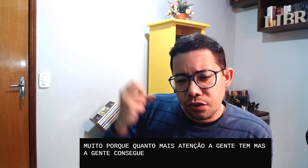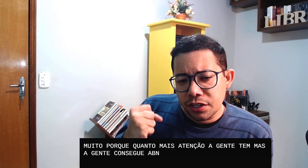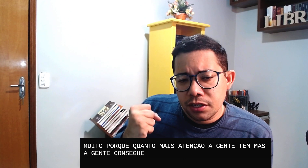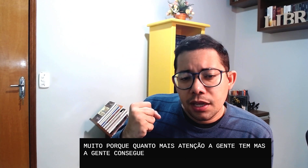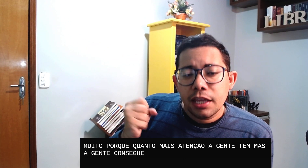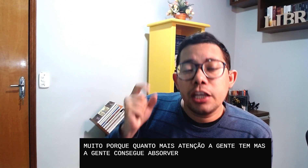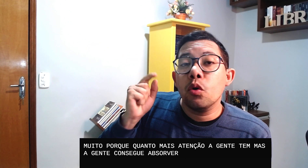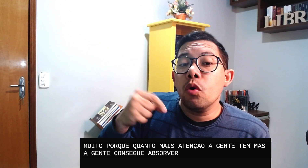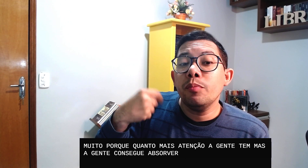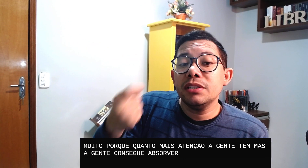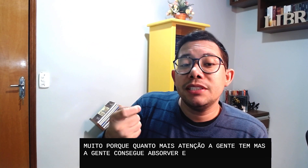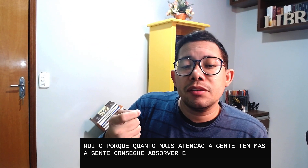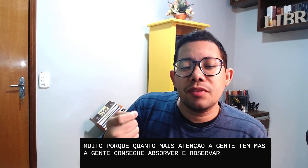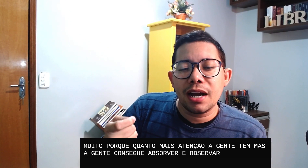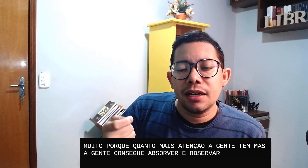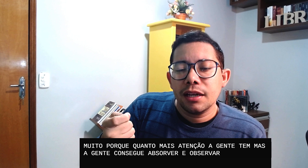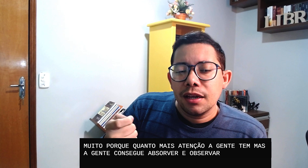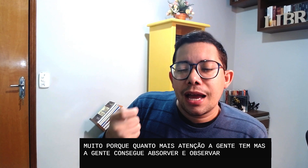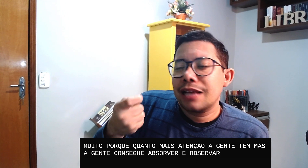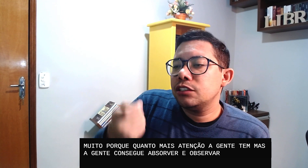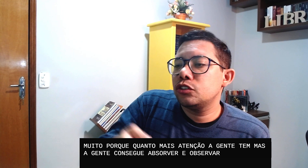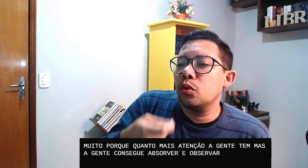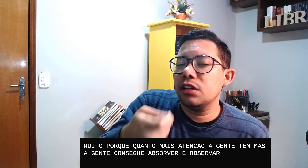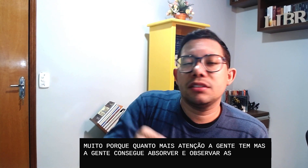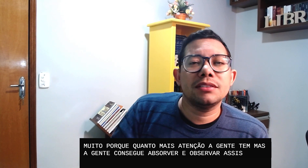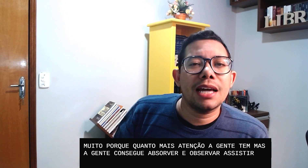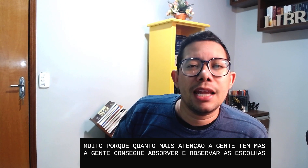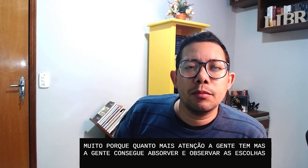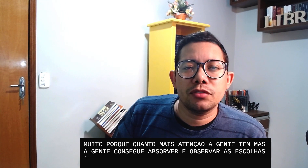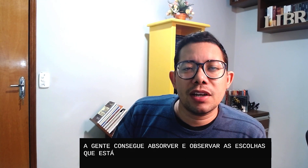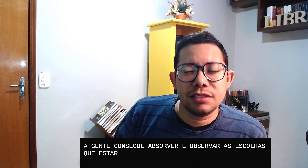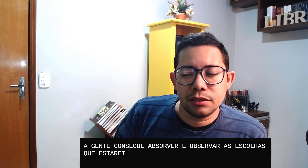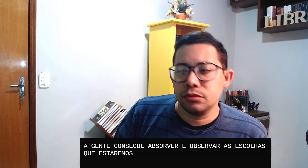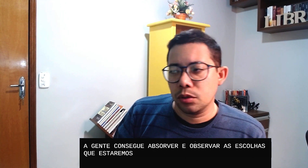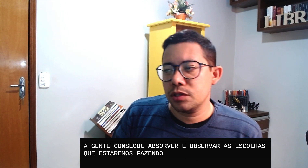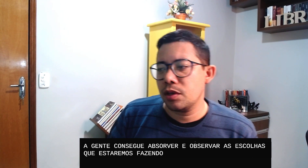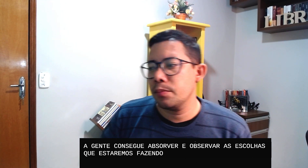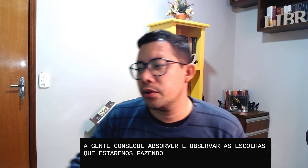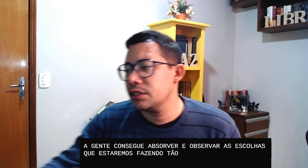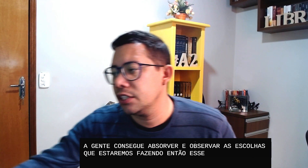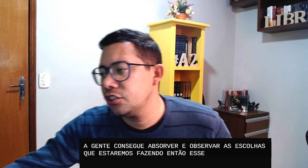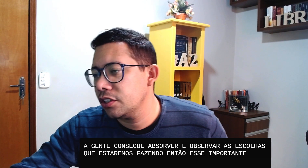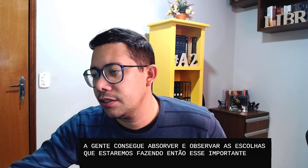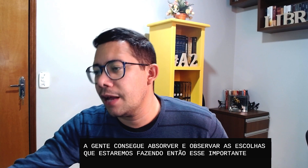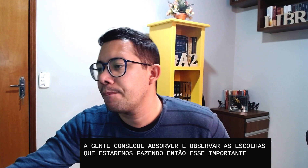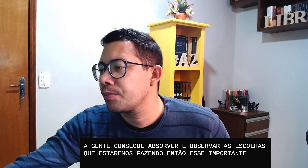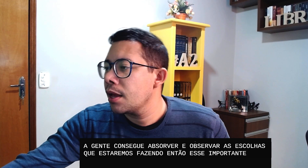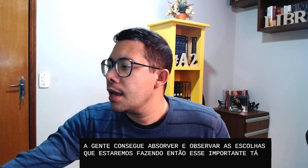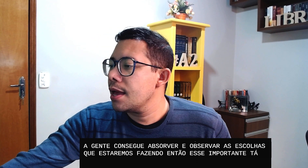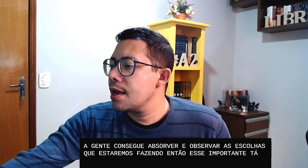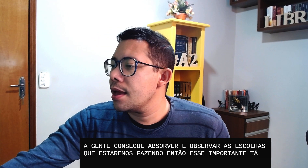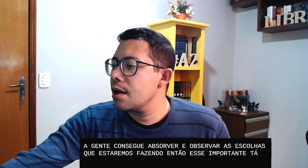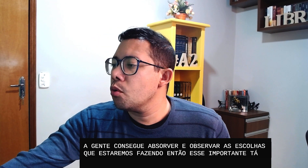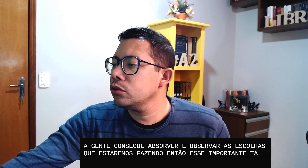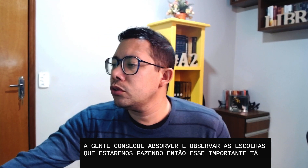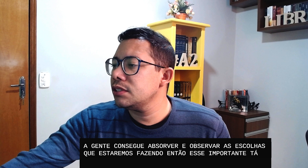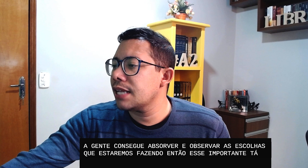absorver e observar as escolhas que estaremos fazendo. Então, isso é importante, tá? Outro